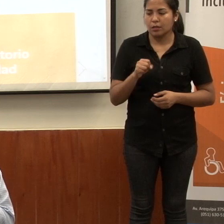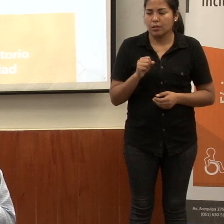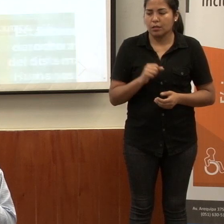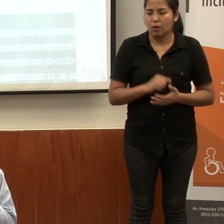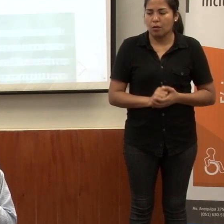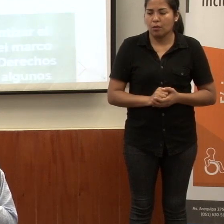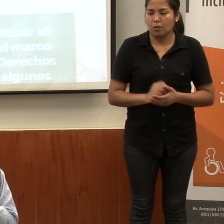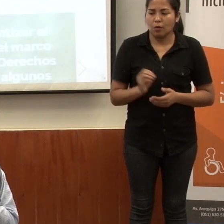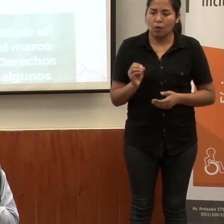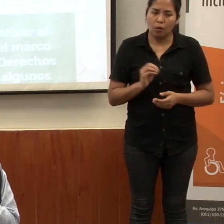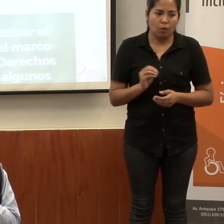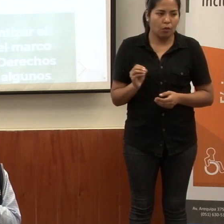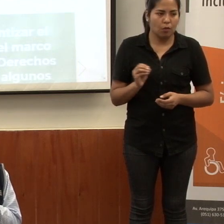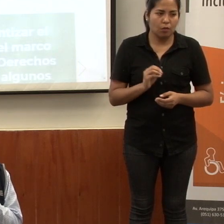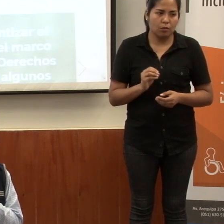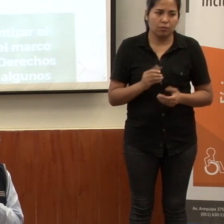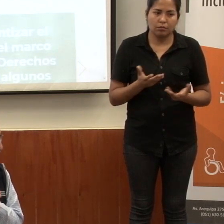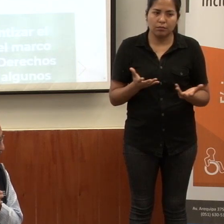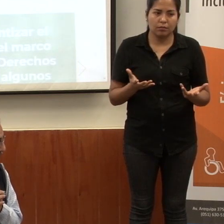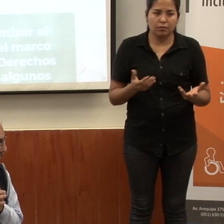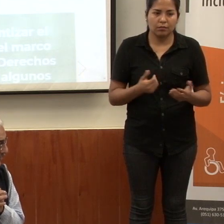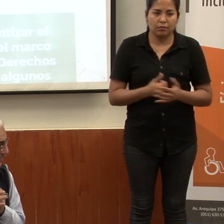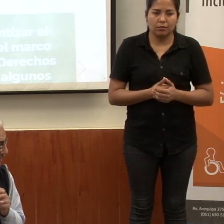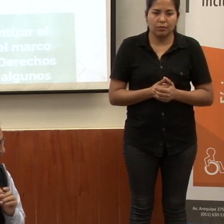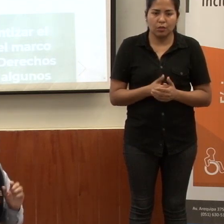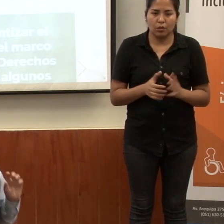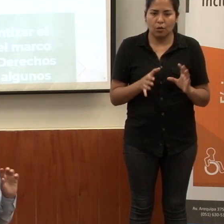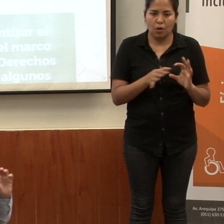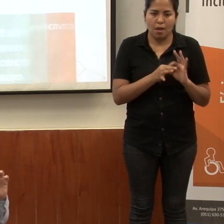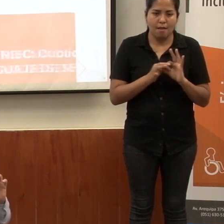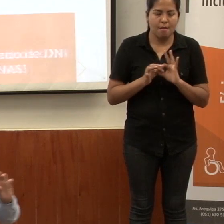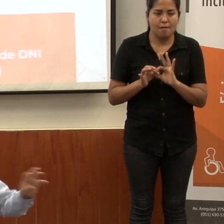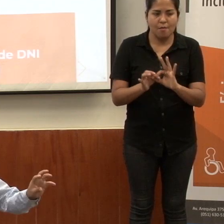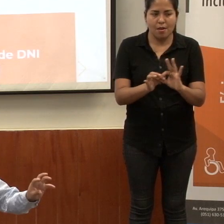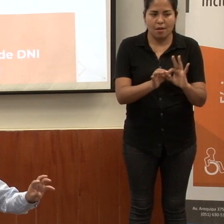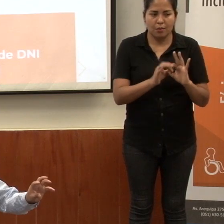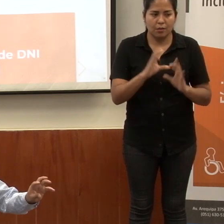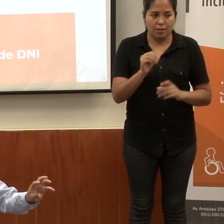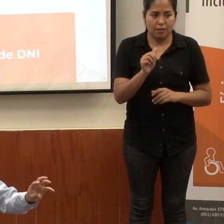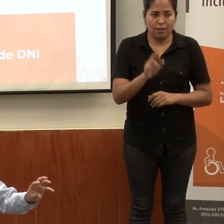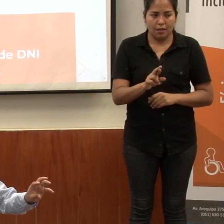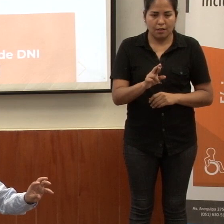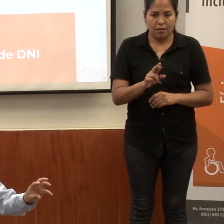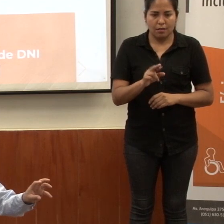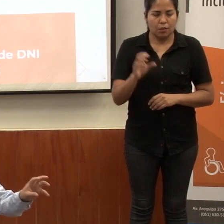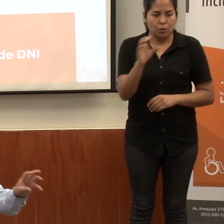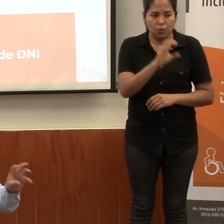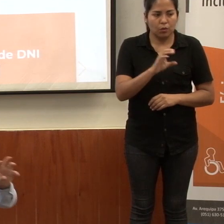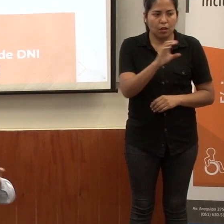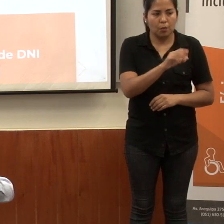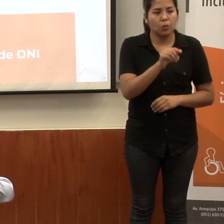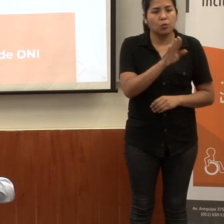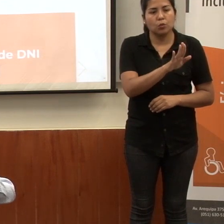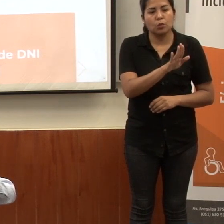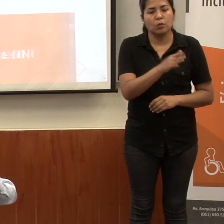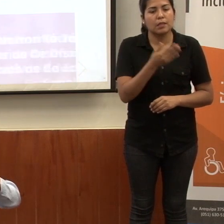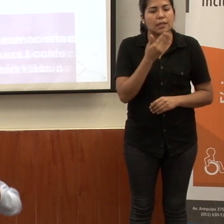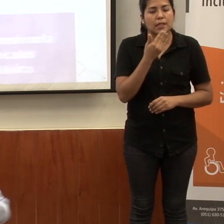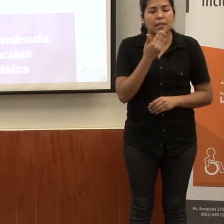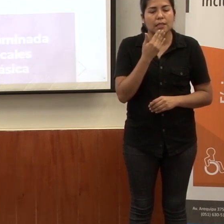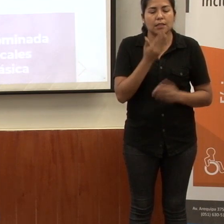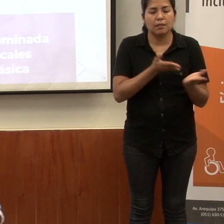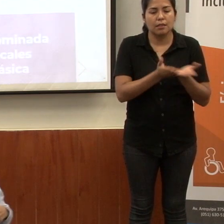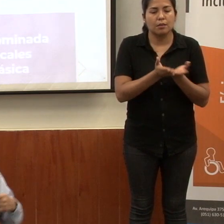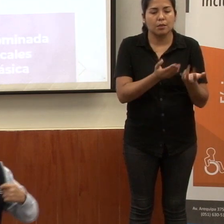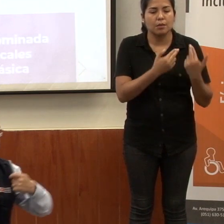lo que hacemos, lo hermanamos. ¿Cómo lo hermanamos? O sea, el cartal, le buscamos cuál es el servicio que lo va a atender,